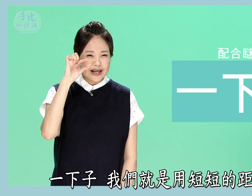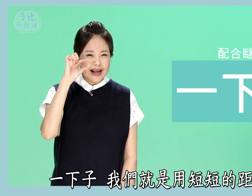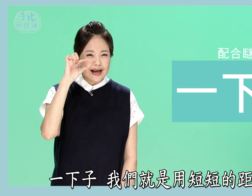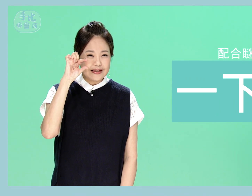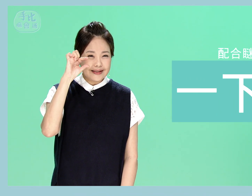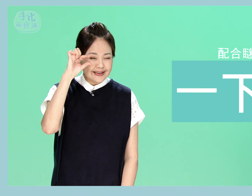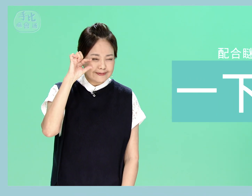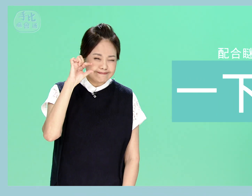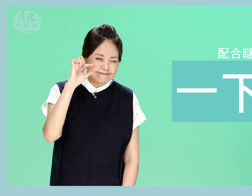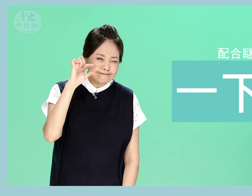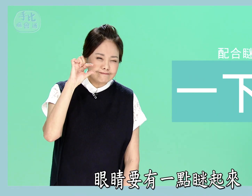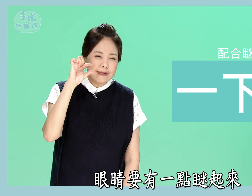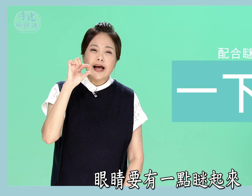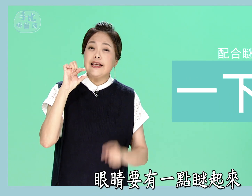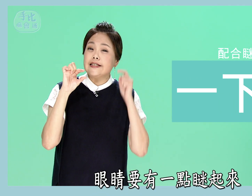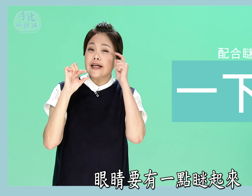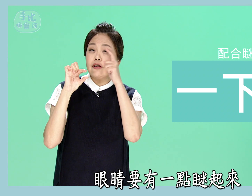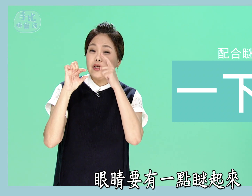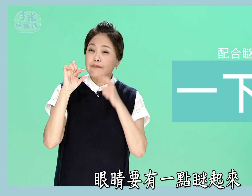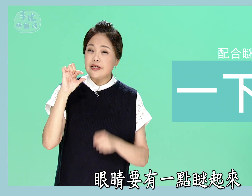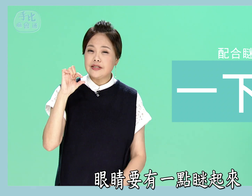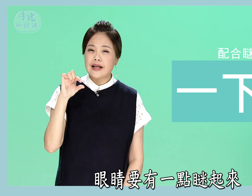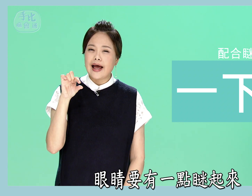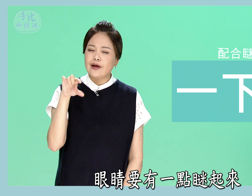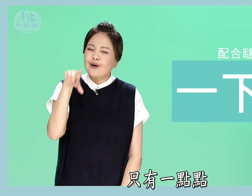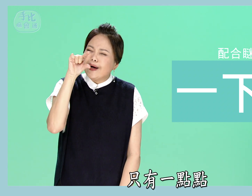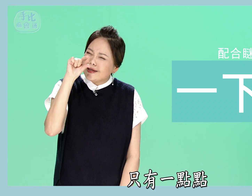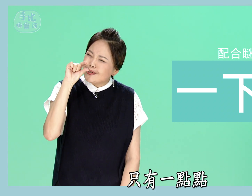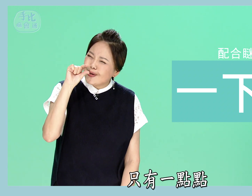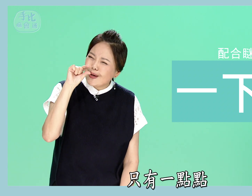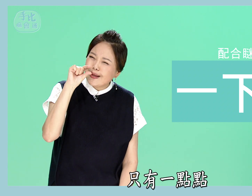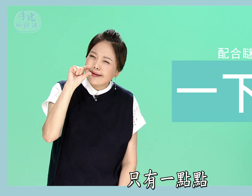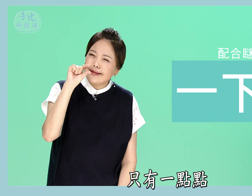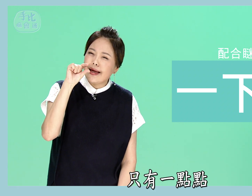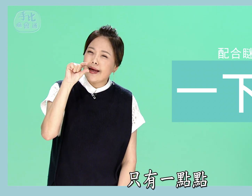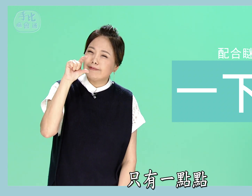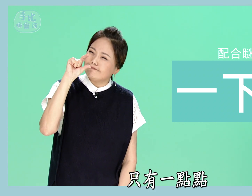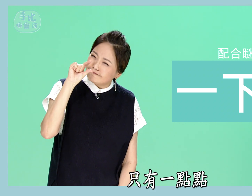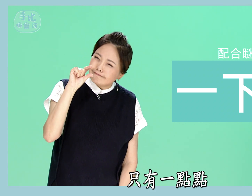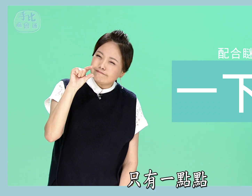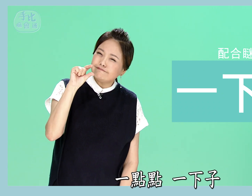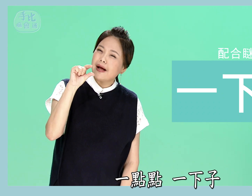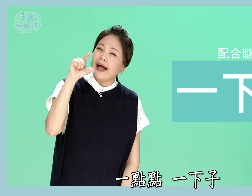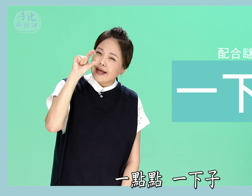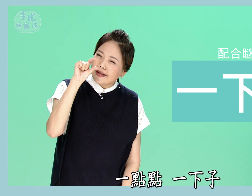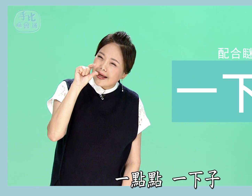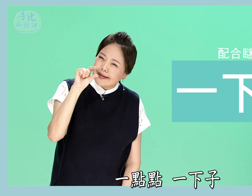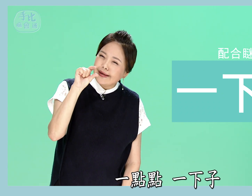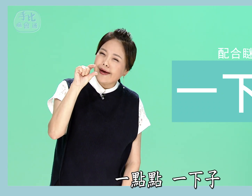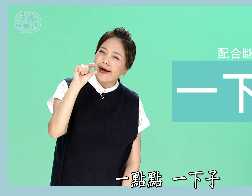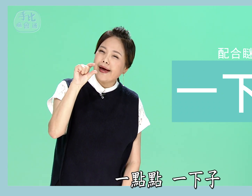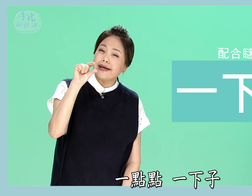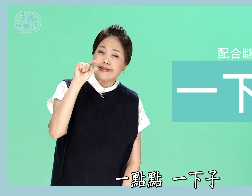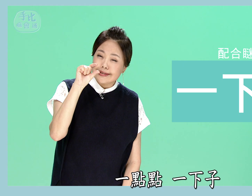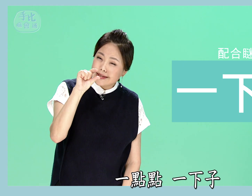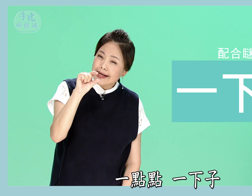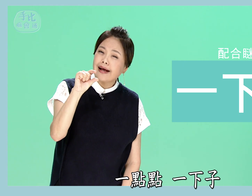来，眼睛要有点眯起来哦，只有一点点。一点点，一下